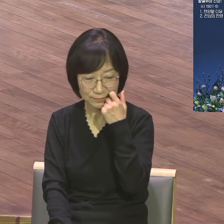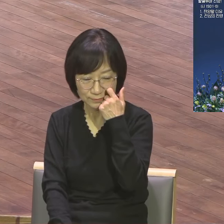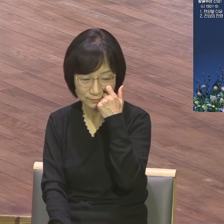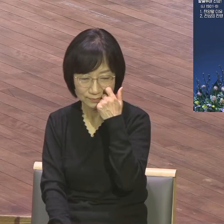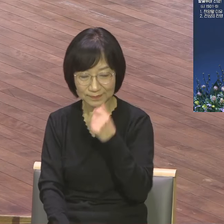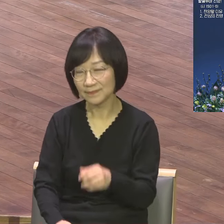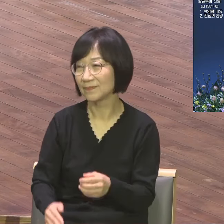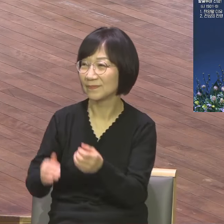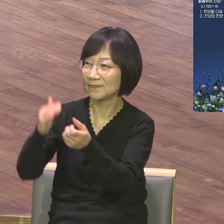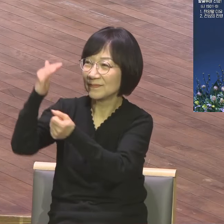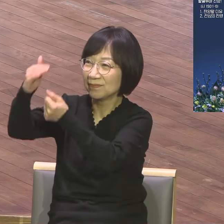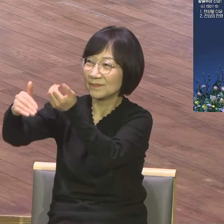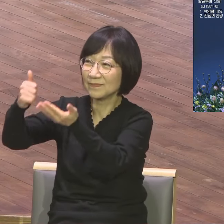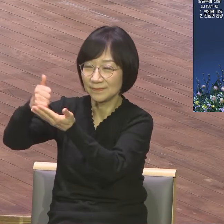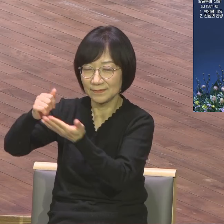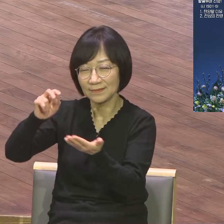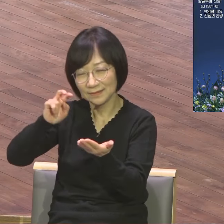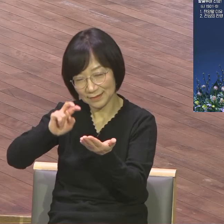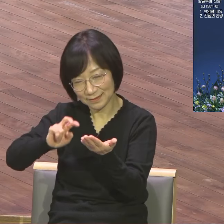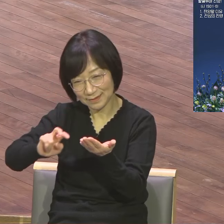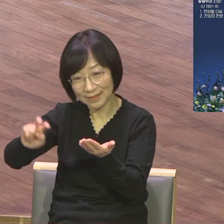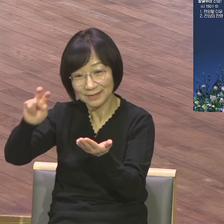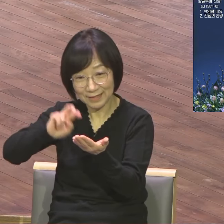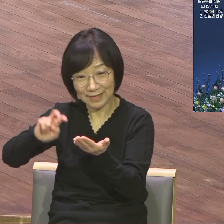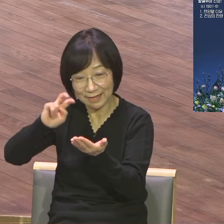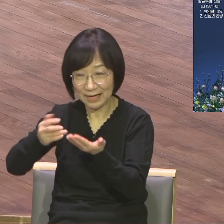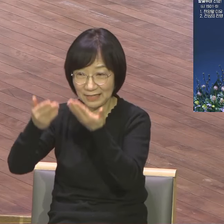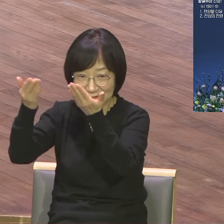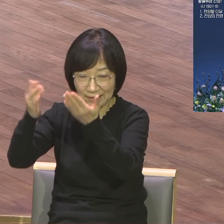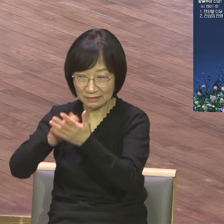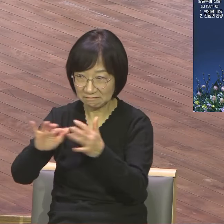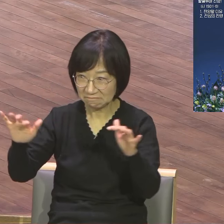하나님을 찬양하면서 무슨 그런 체면이나